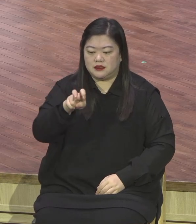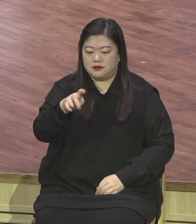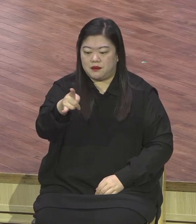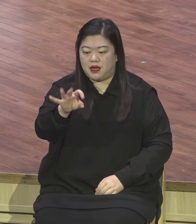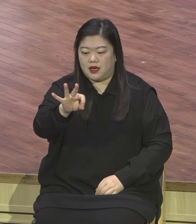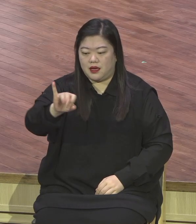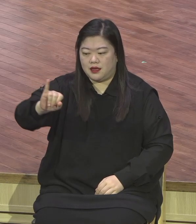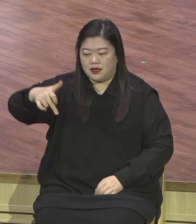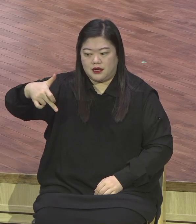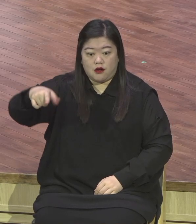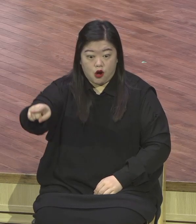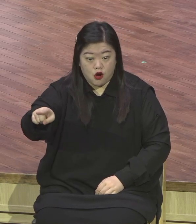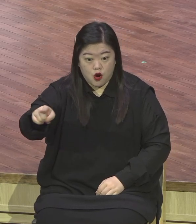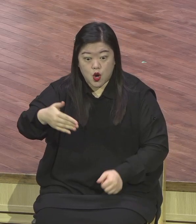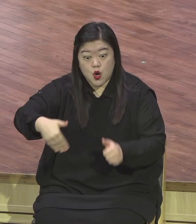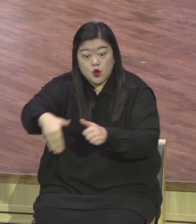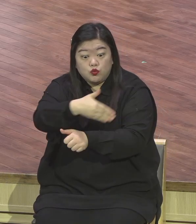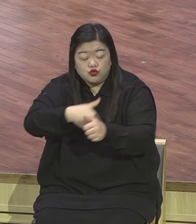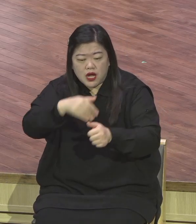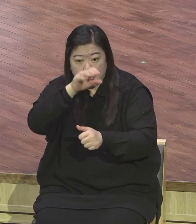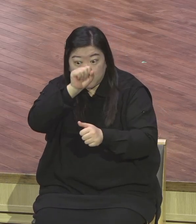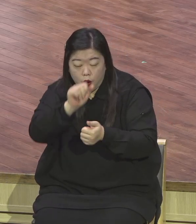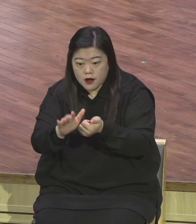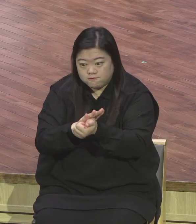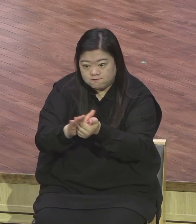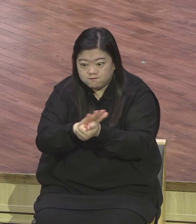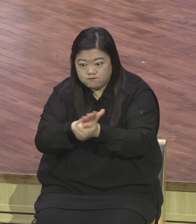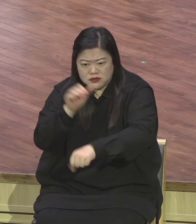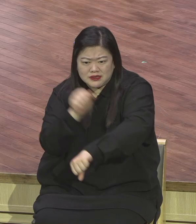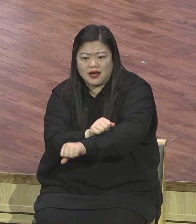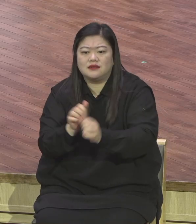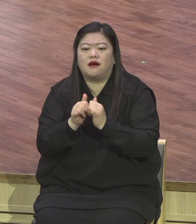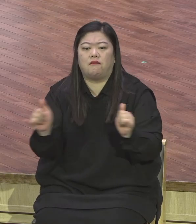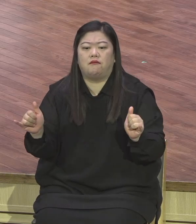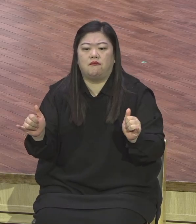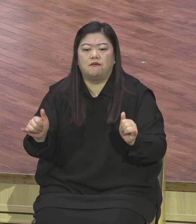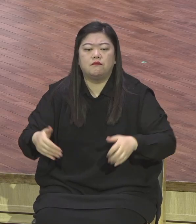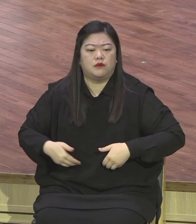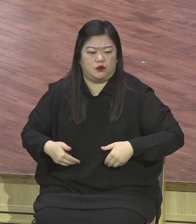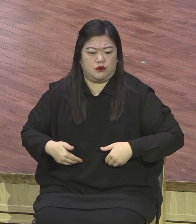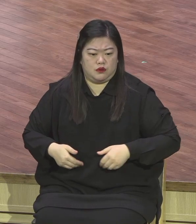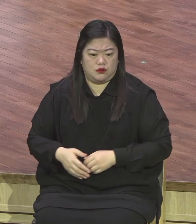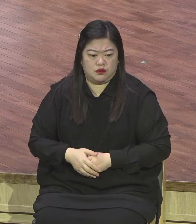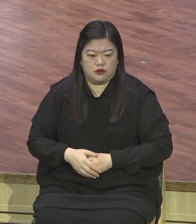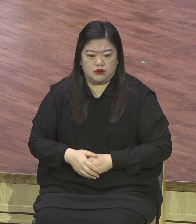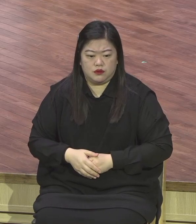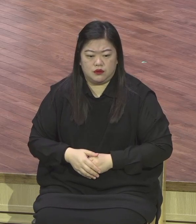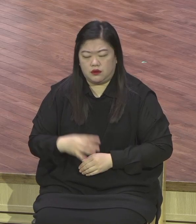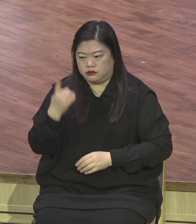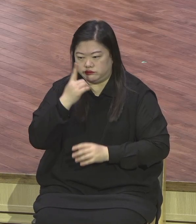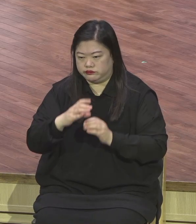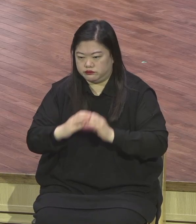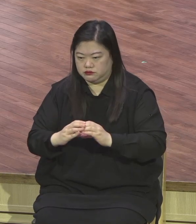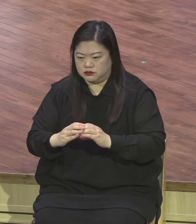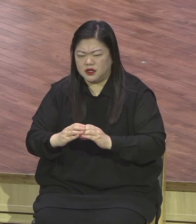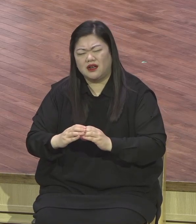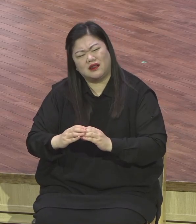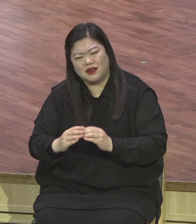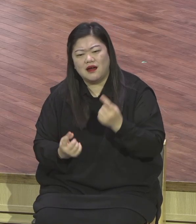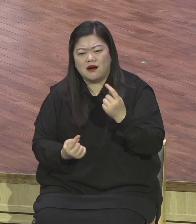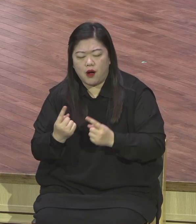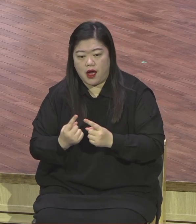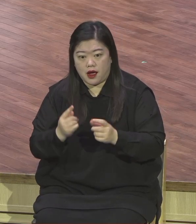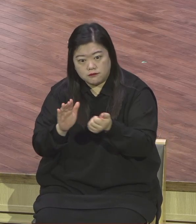그룹을 받을 것이오. 어디 가든지 이런 사람들 언제나 그래요. 하나님이 막 쏟아부어둔 축복을 눈에 보란 듯이 축복해야죠.